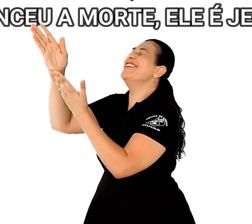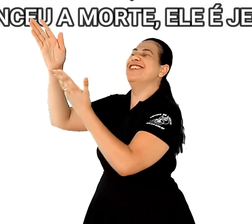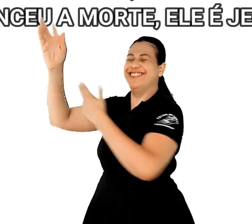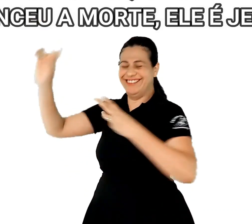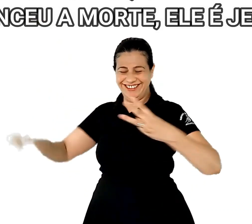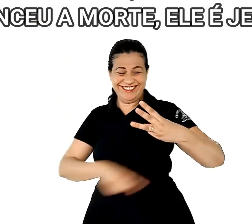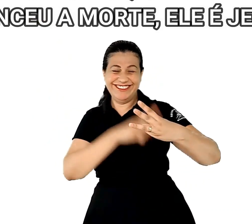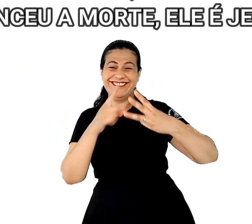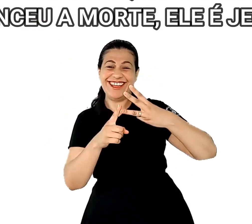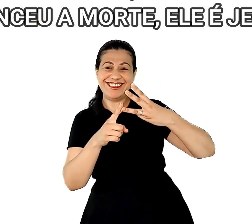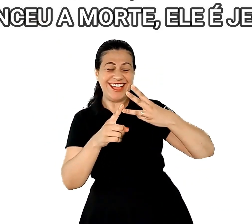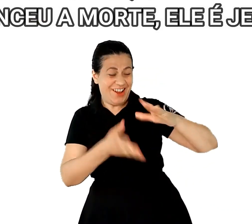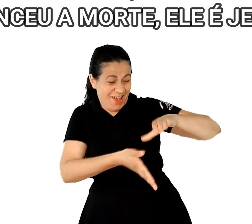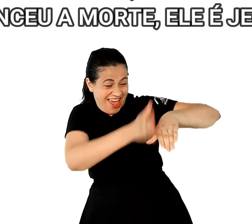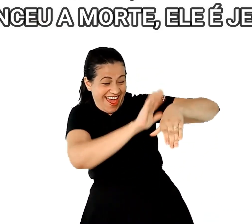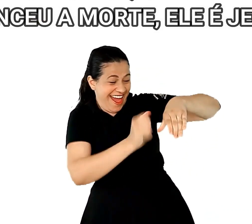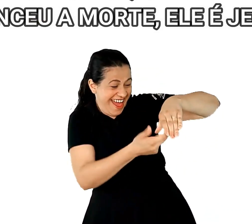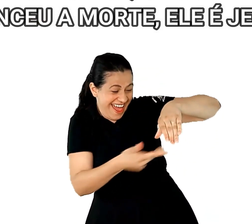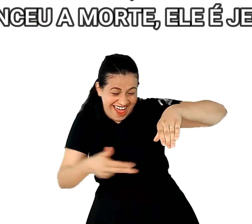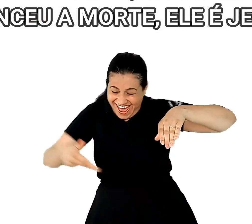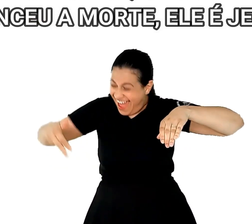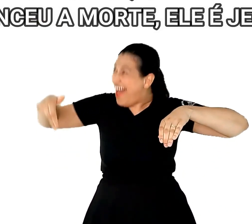luz. Venceu a morte,